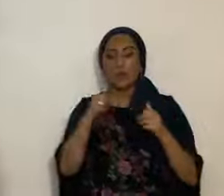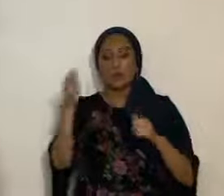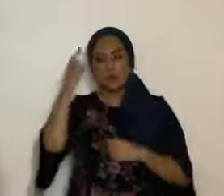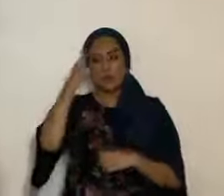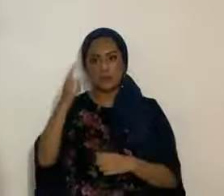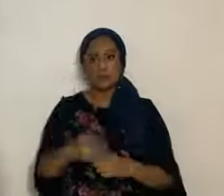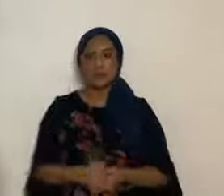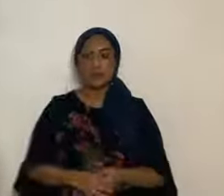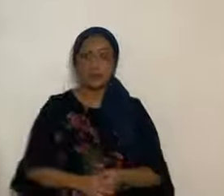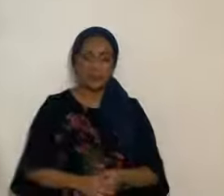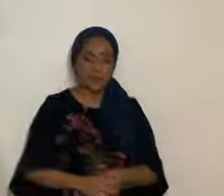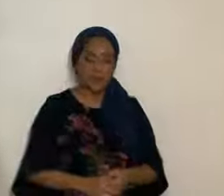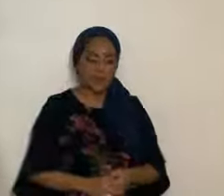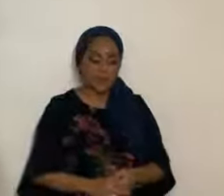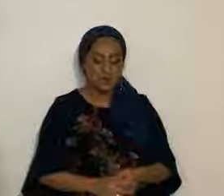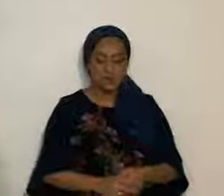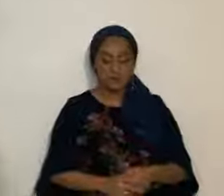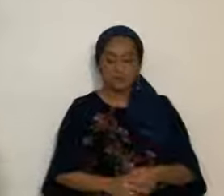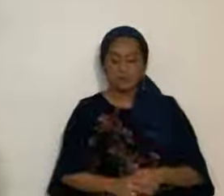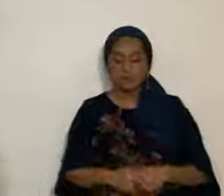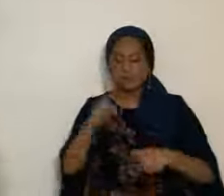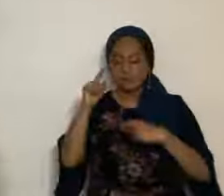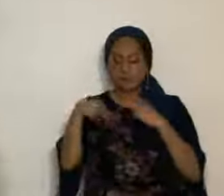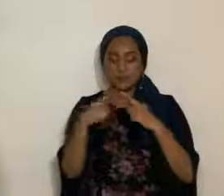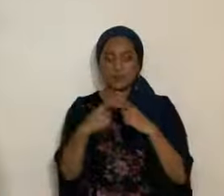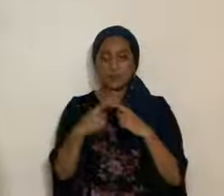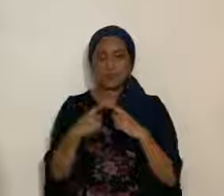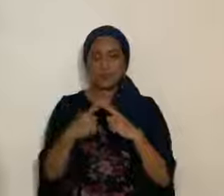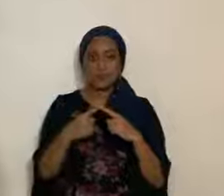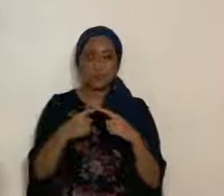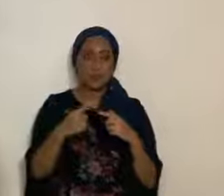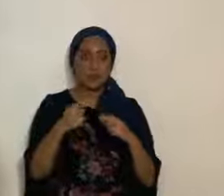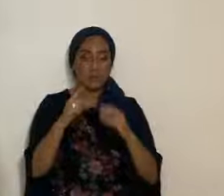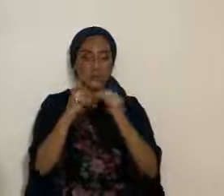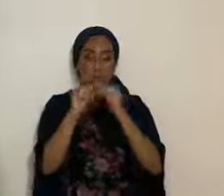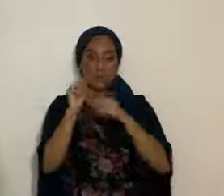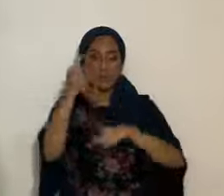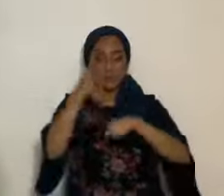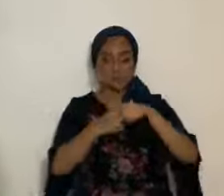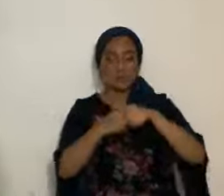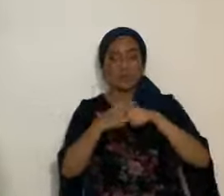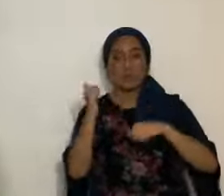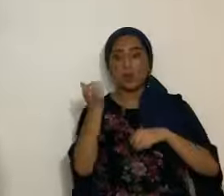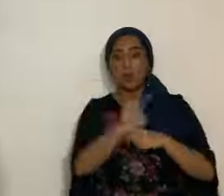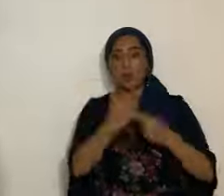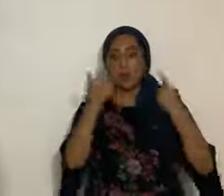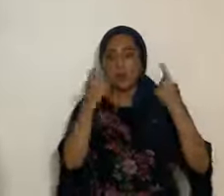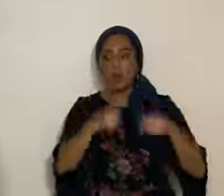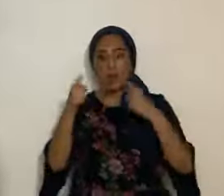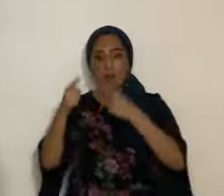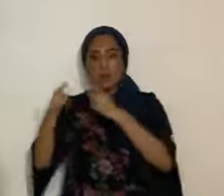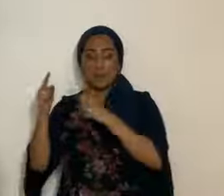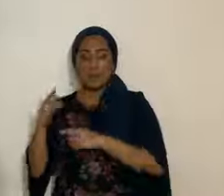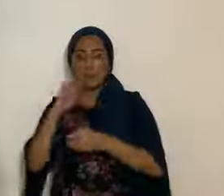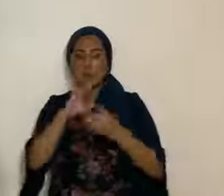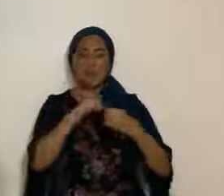imaginar. Una vez más, todo lo que sucedió, su sufrimiento, su dolor,